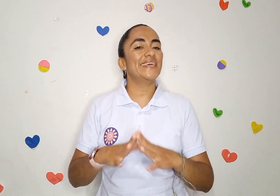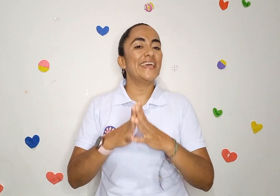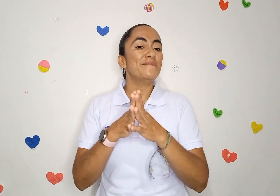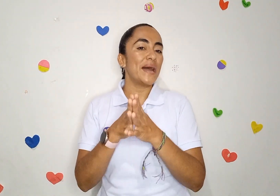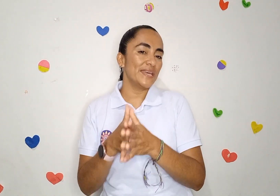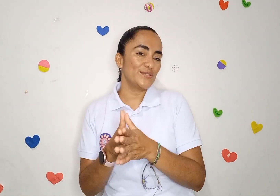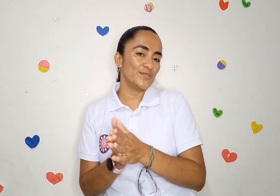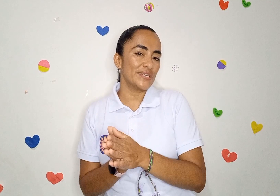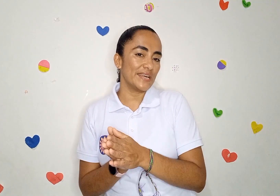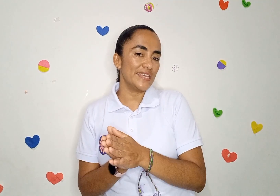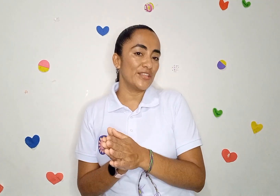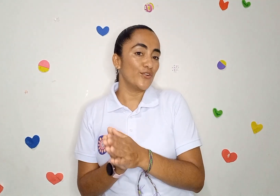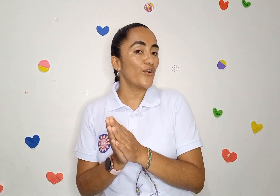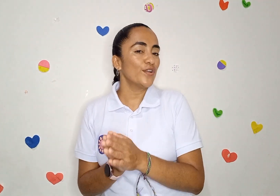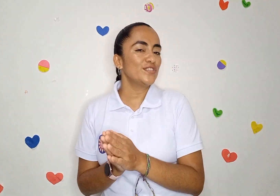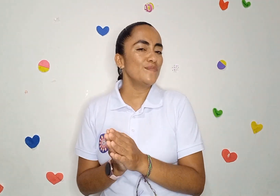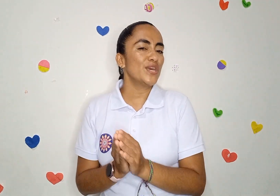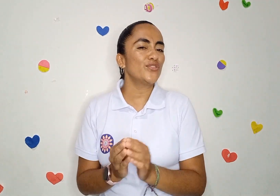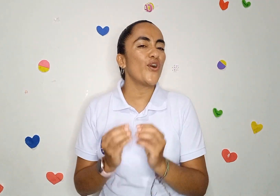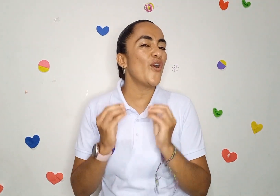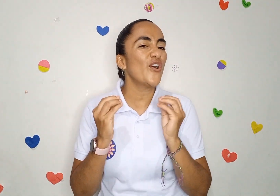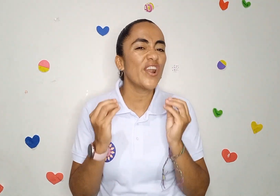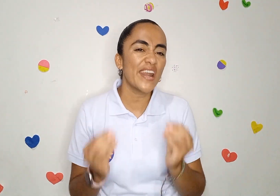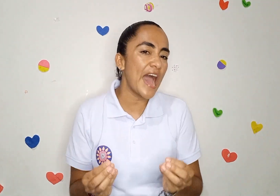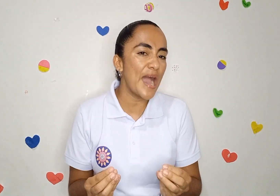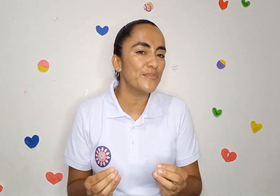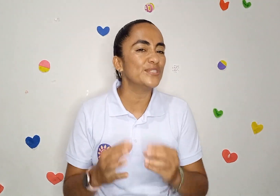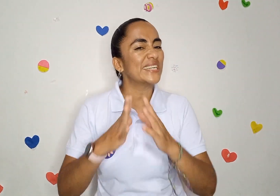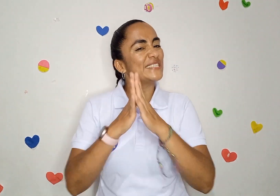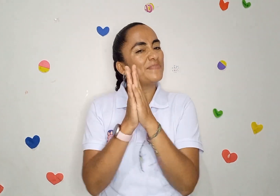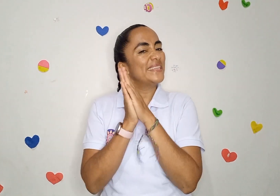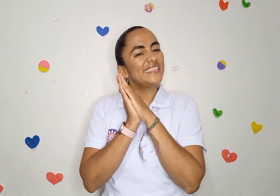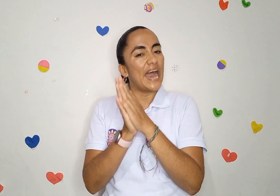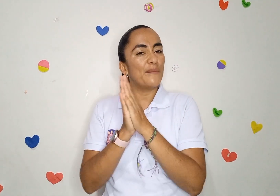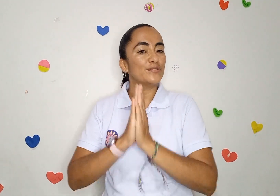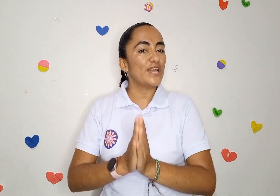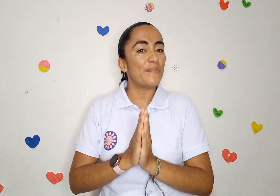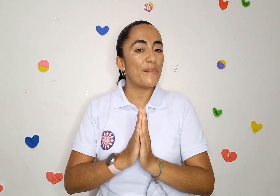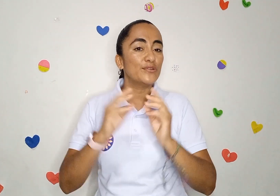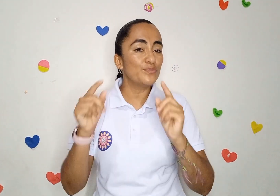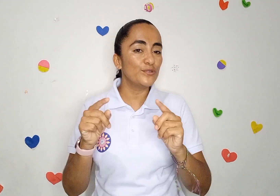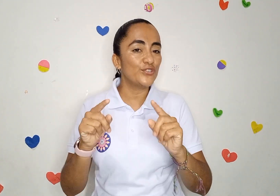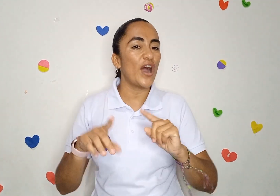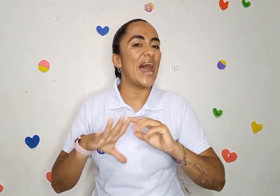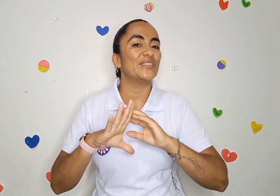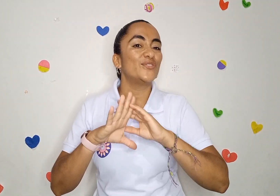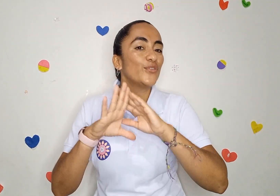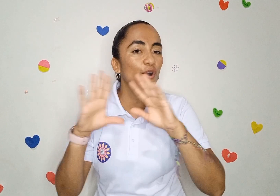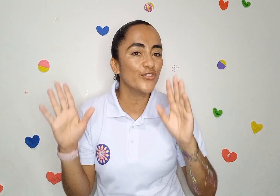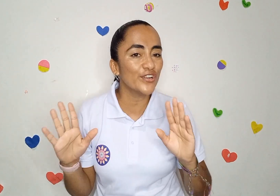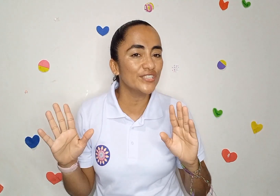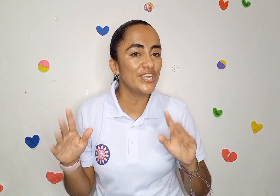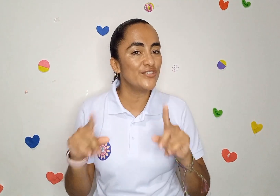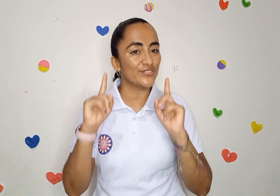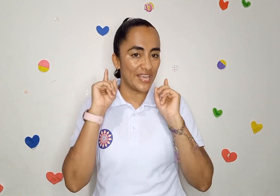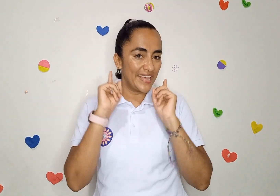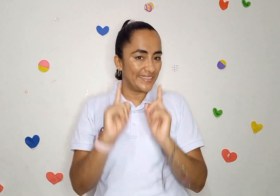en Maestros Irradiando Conocimiento honramos, respetamos y amamos mucho a todos los niños